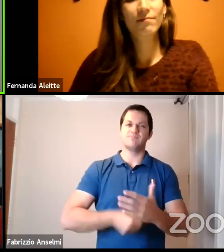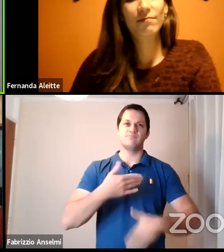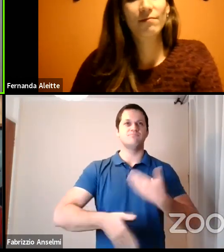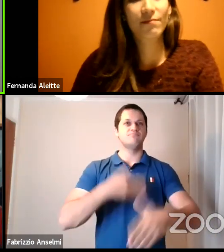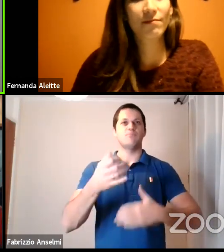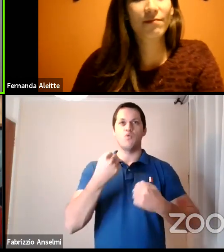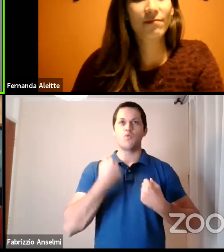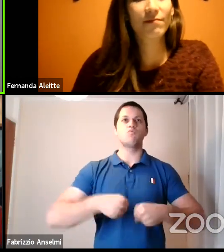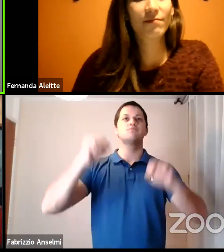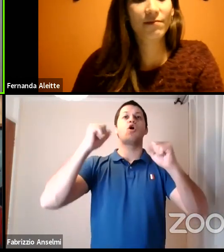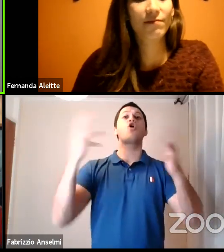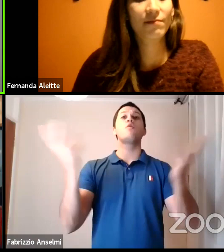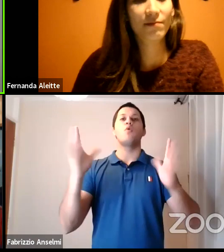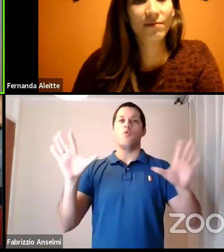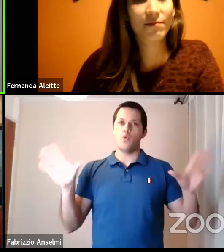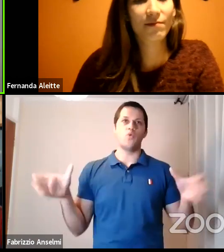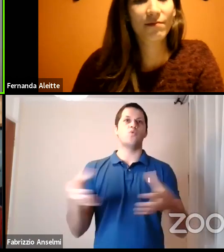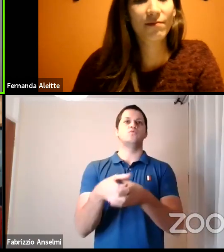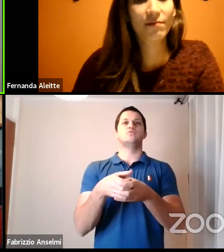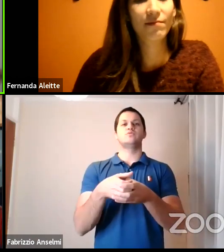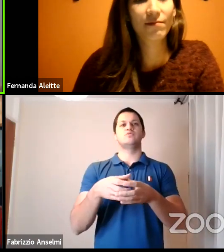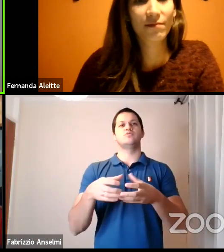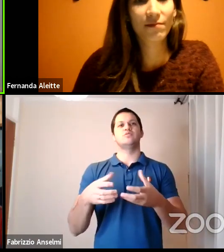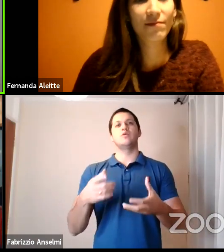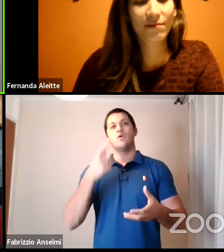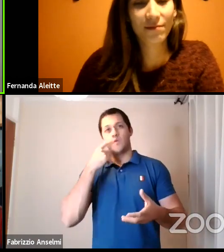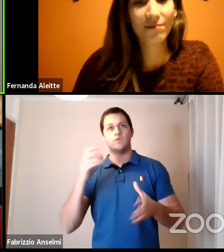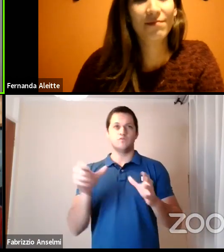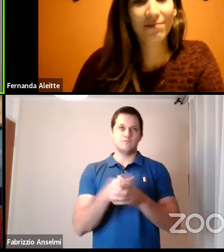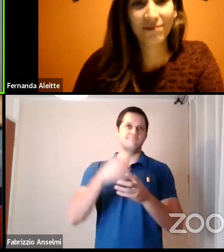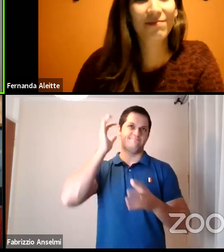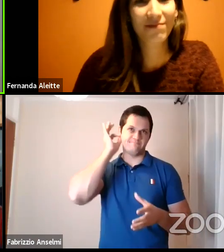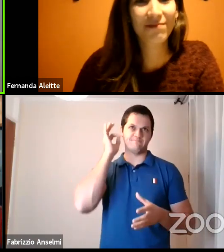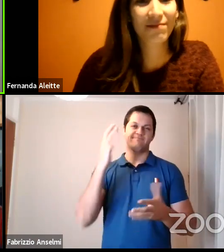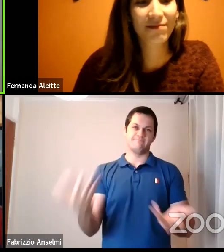Con solidaridad, porque hay que trabajar juntos, ¿ya?